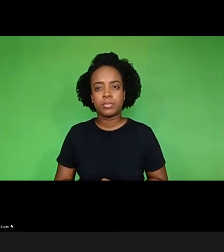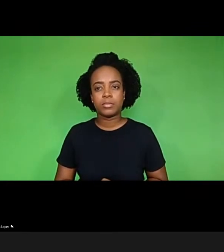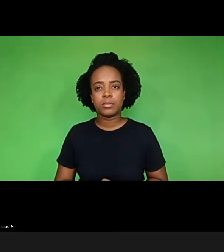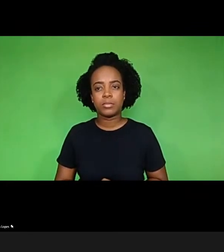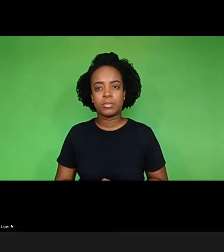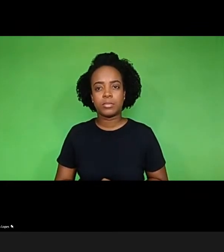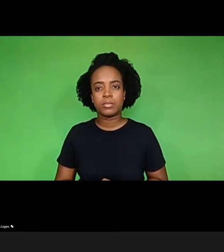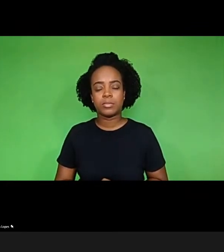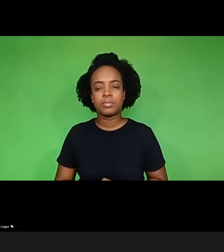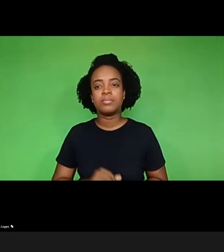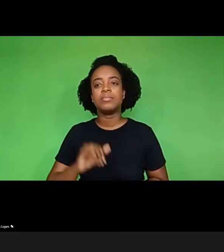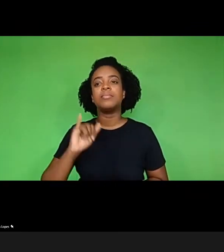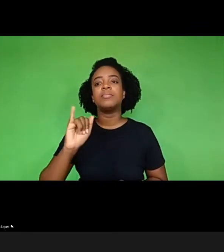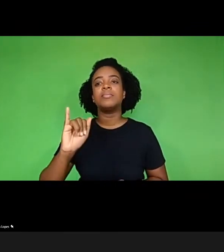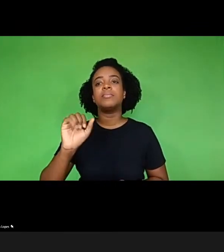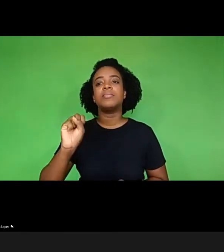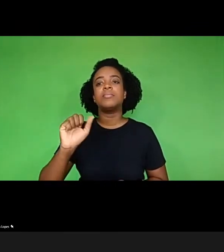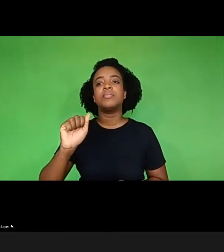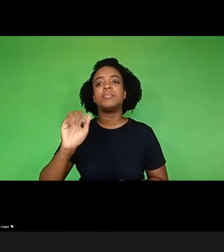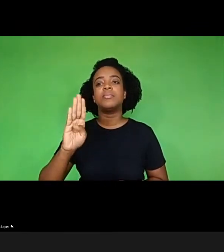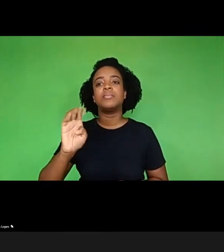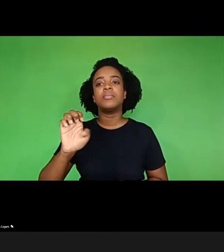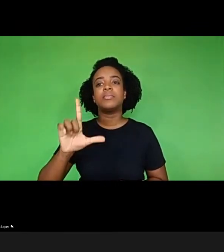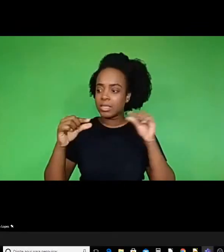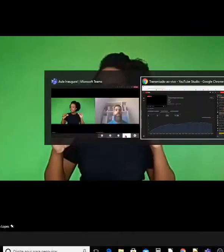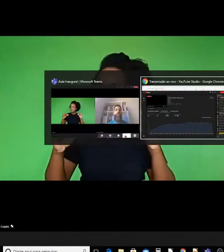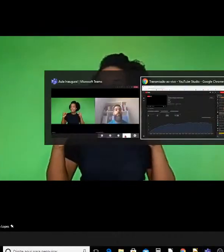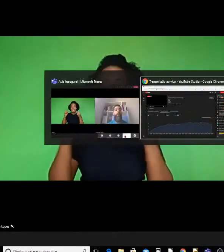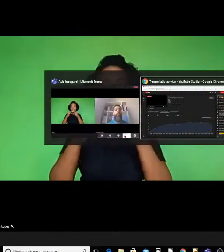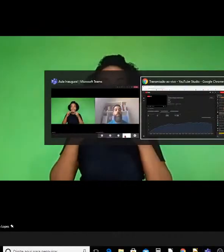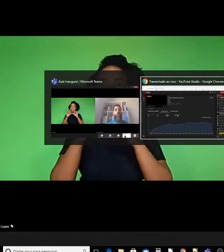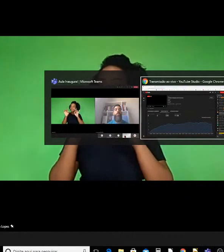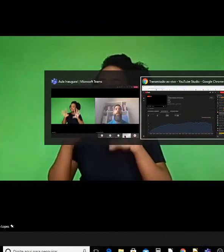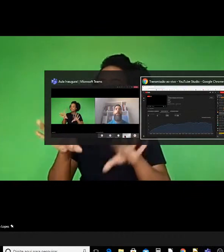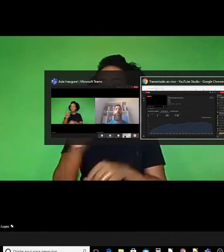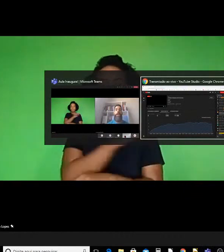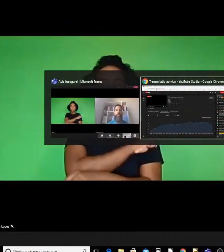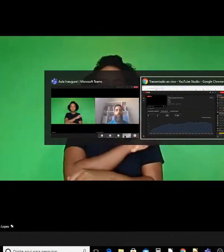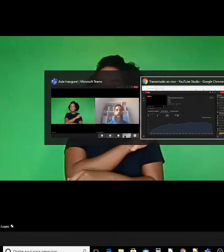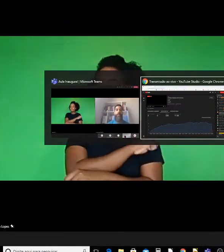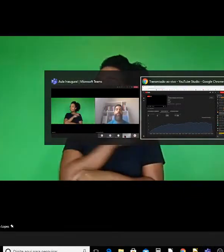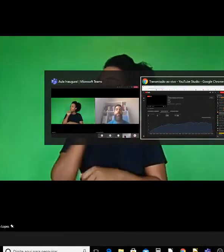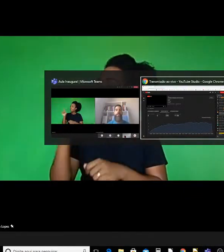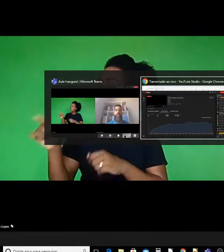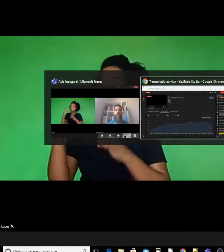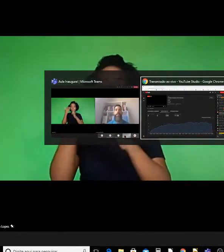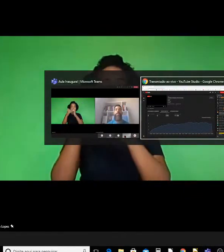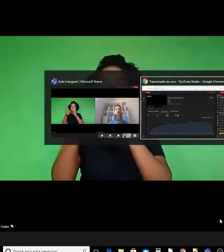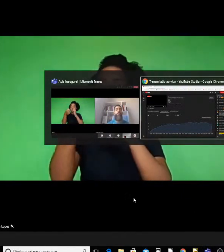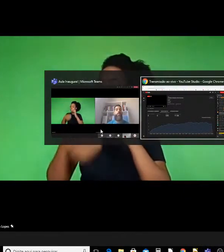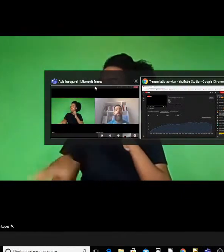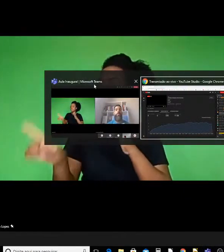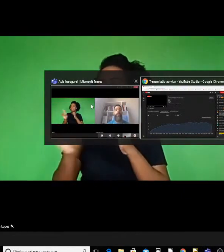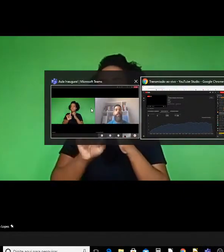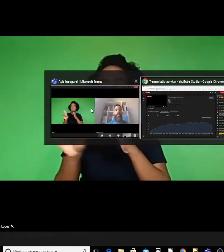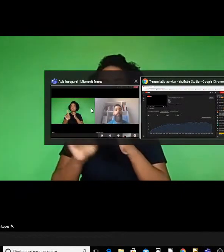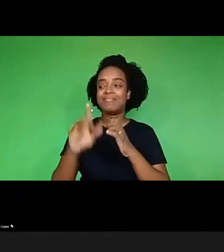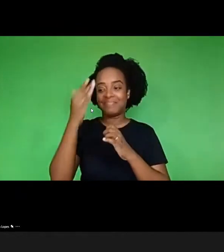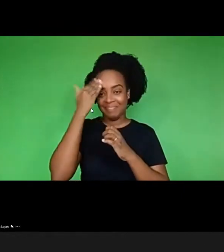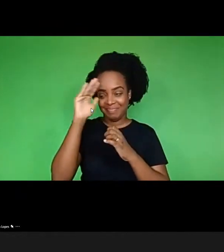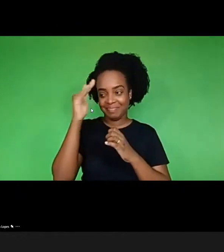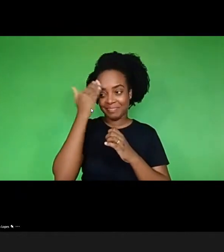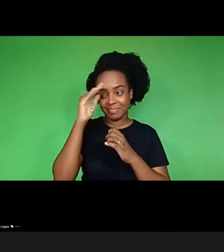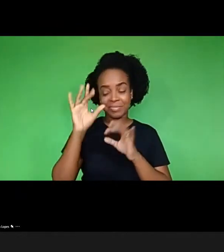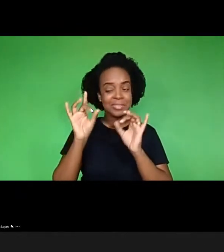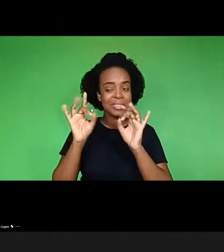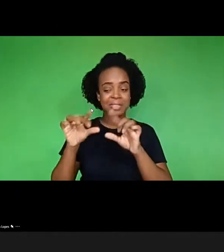Isabela pergunta, voltando ao Microsoft Teams, e não precisaria de e-mail nenhum para logar, tá? Você basta